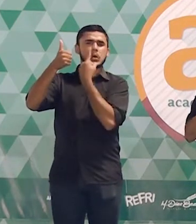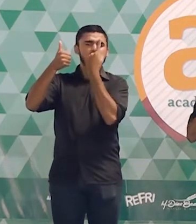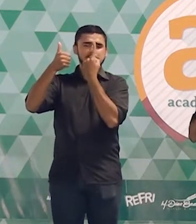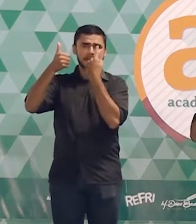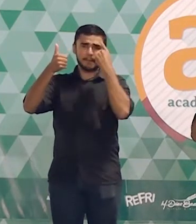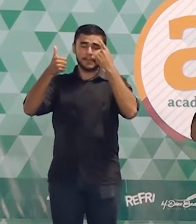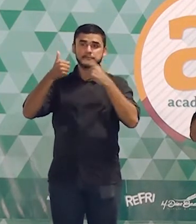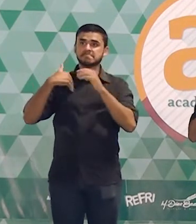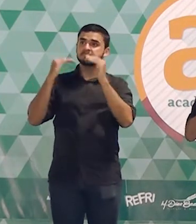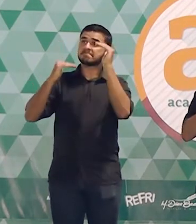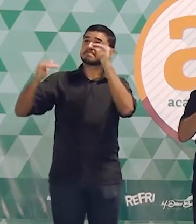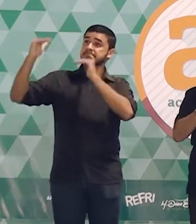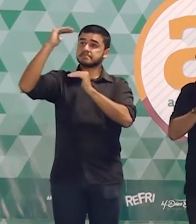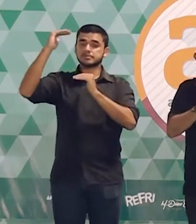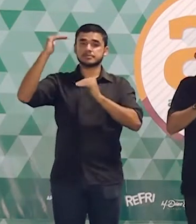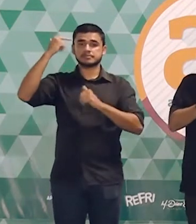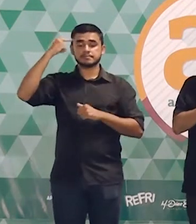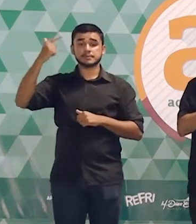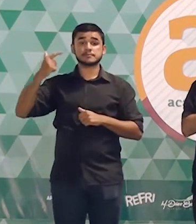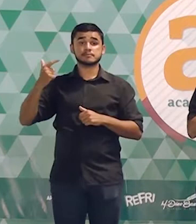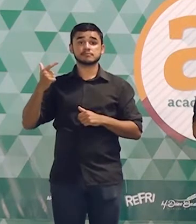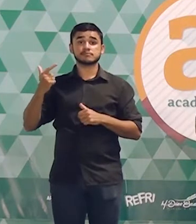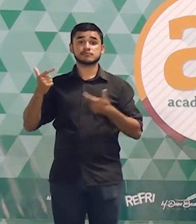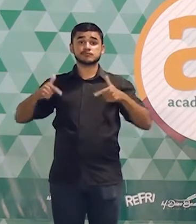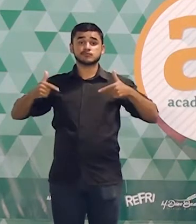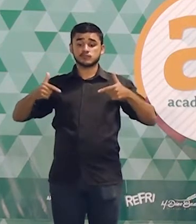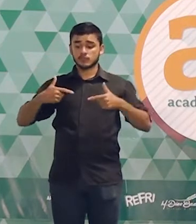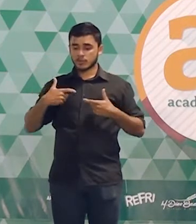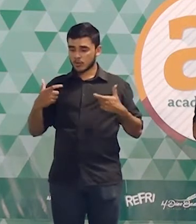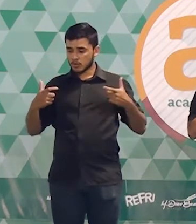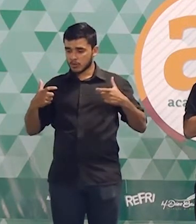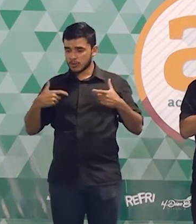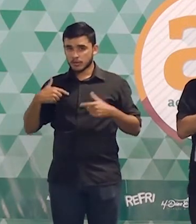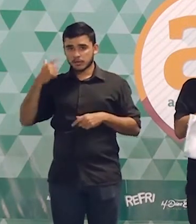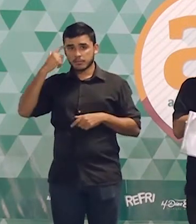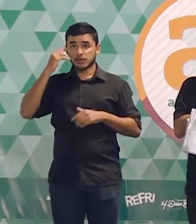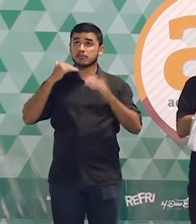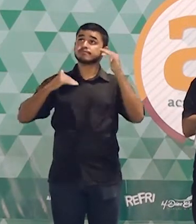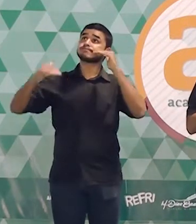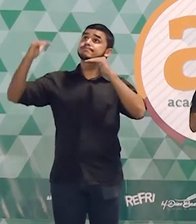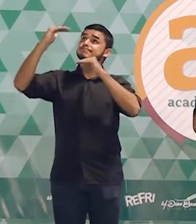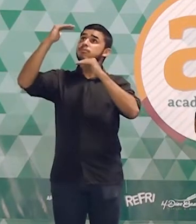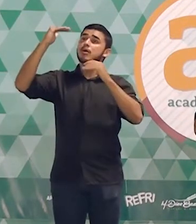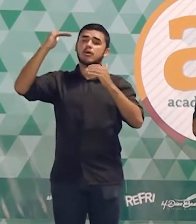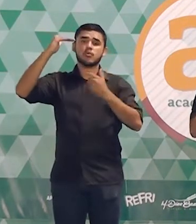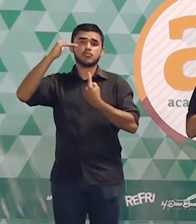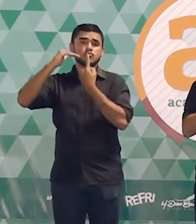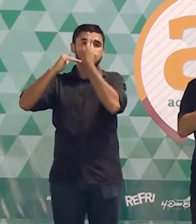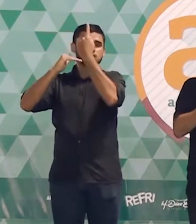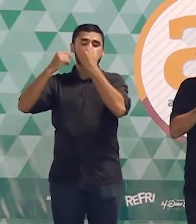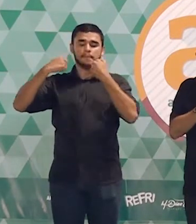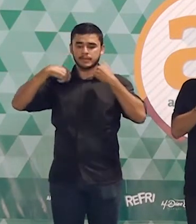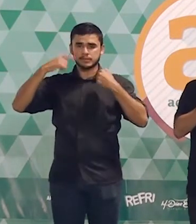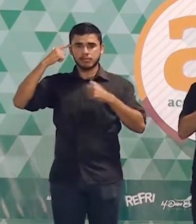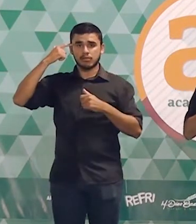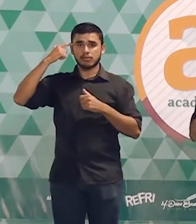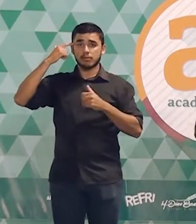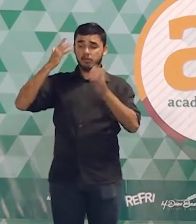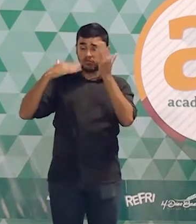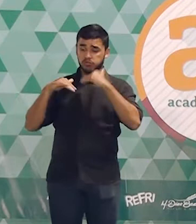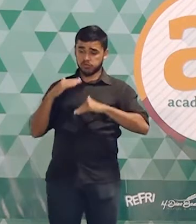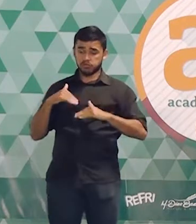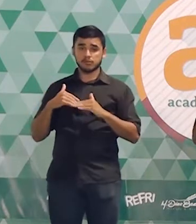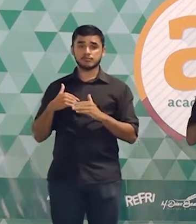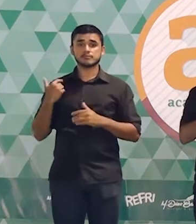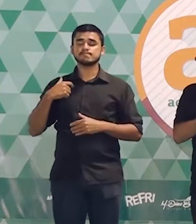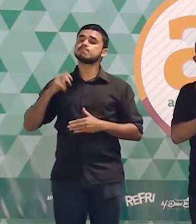quando se chega ao topo da montanha, não tem outro lugar para ir senão para baixo, né? Então é melhor ficar sempre nesse percurso. Eu